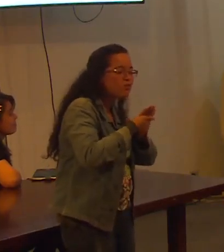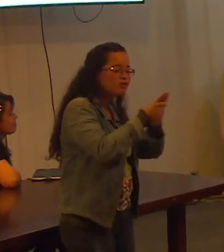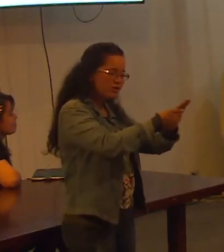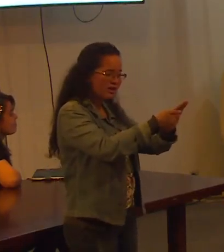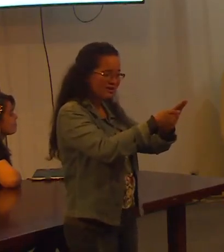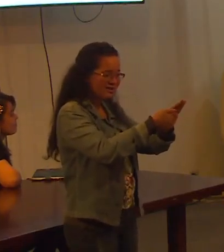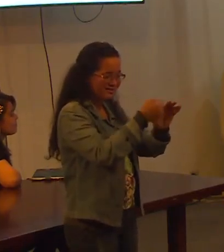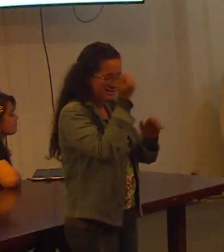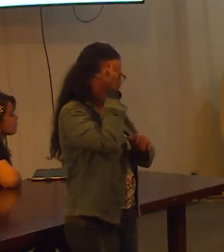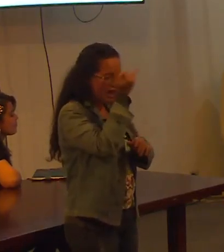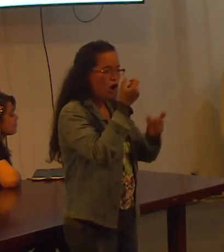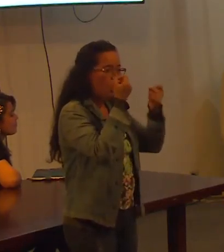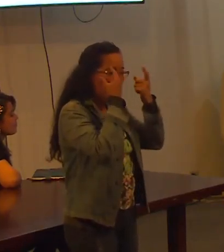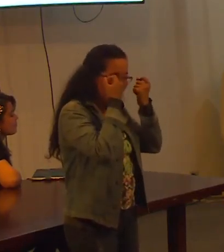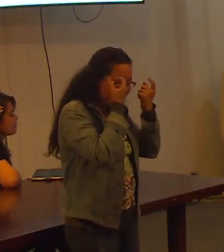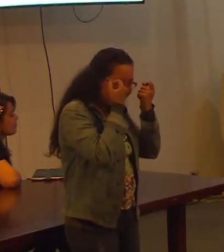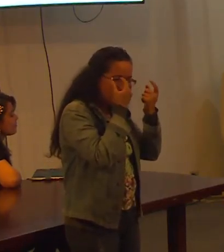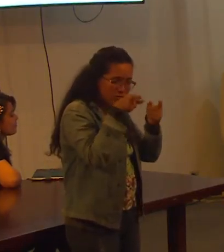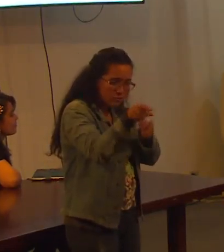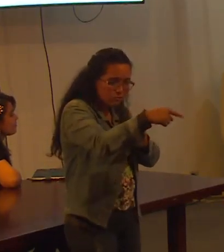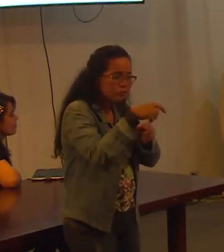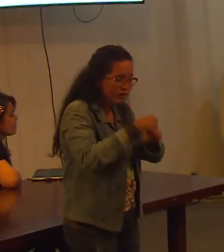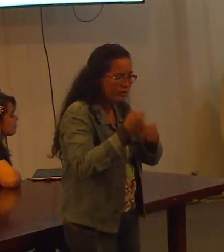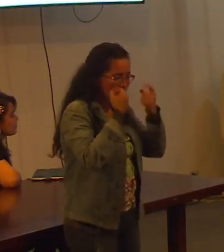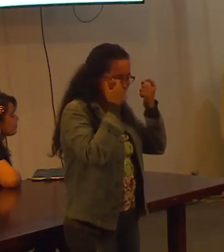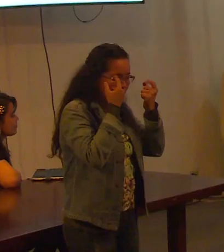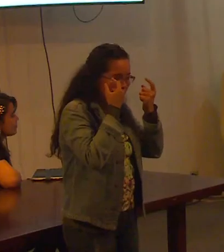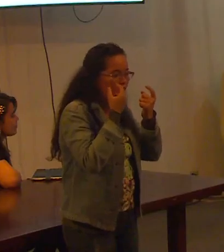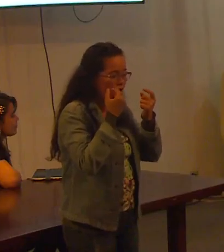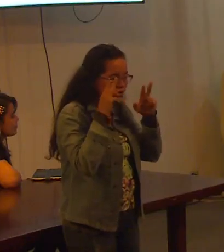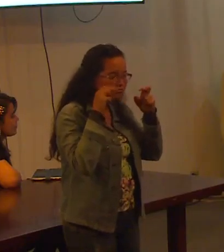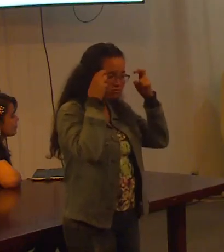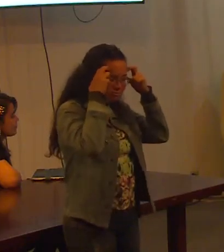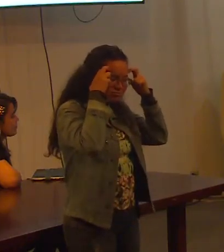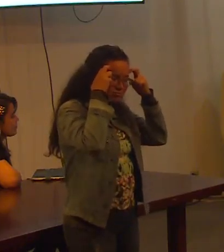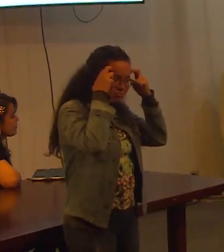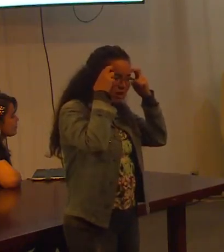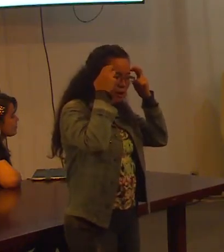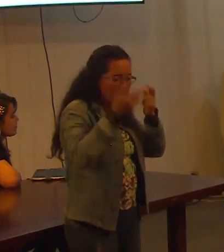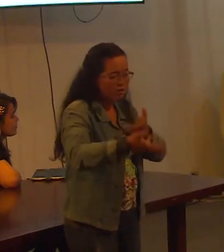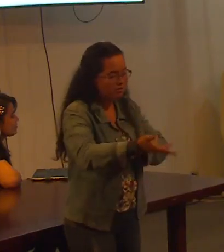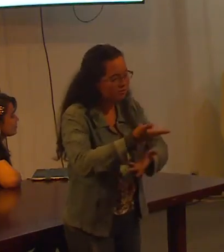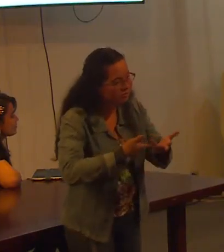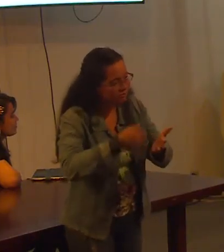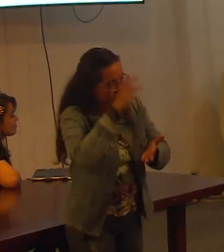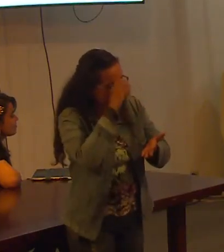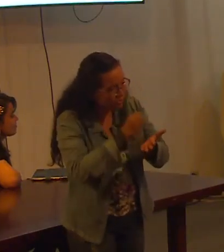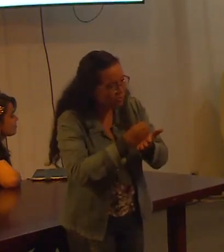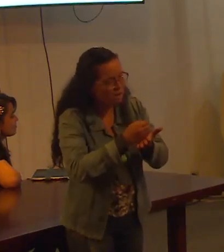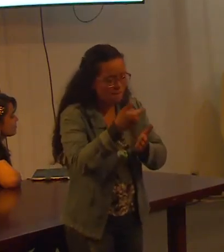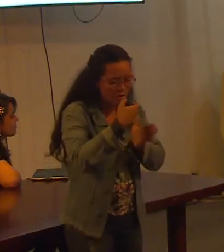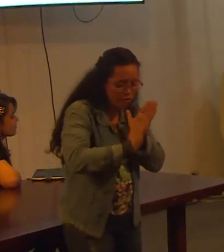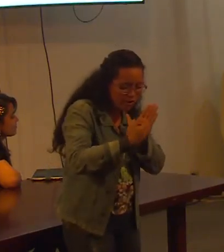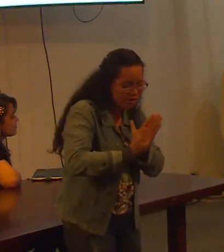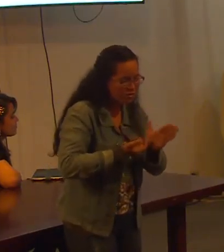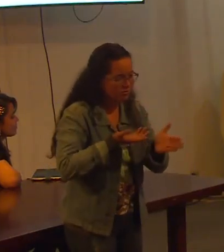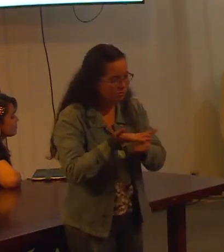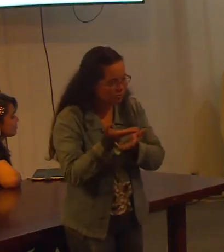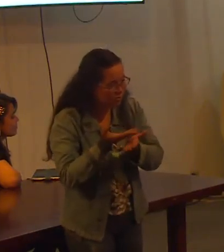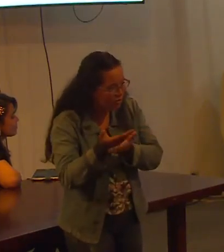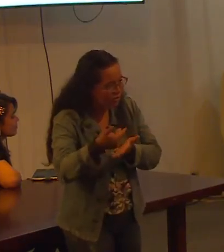escuchada, comprendida, apreciada, quienes valoraron mis conocimientos y retroalimentaron, regañaron y corrigieron mis desaciertos. Un